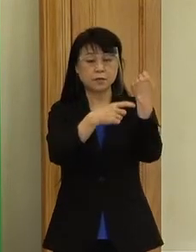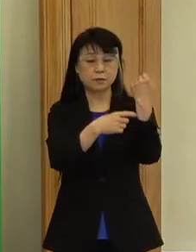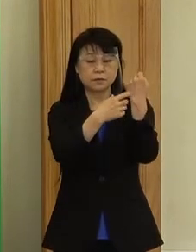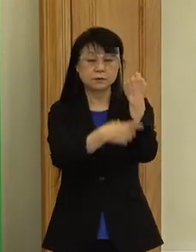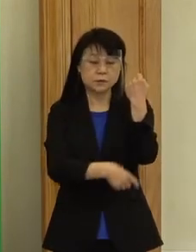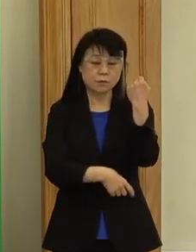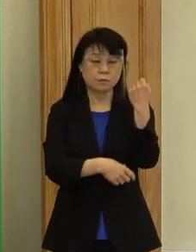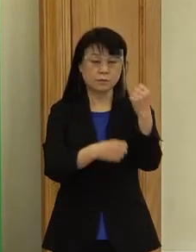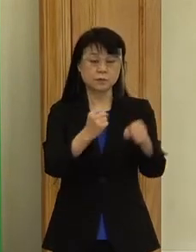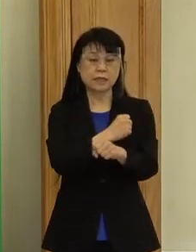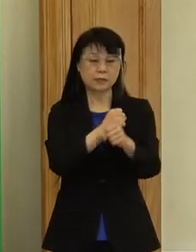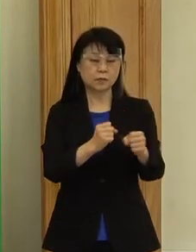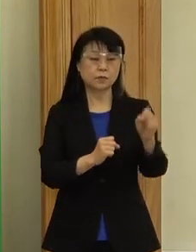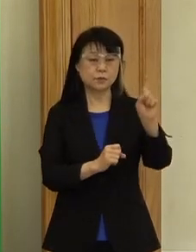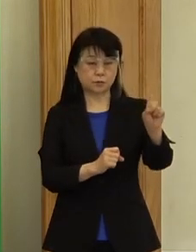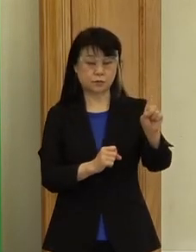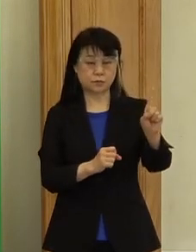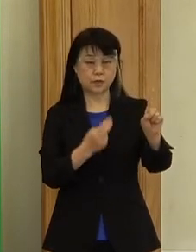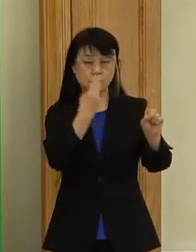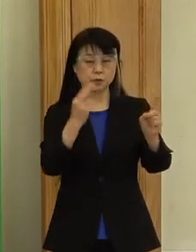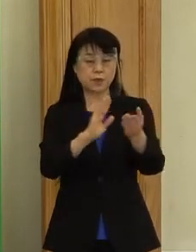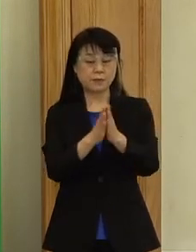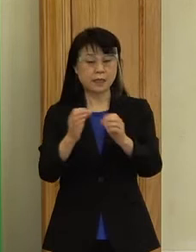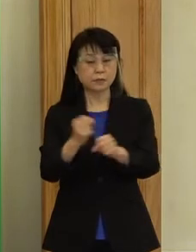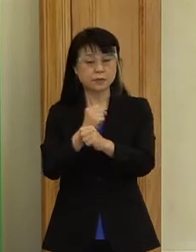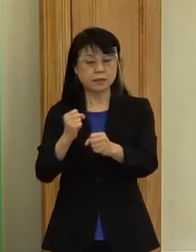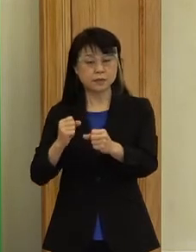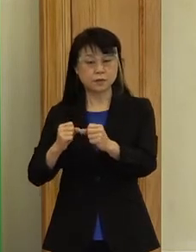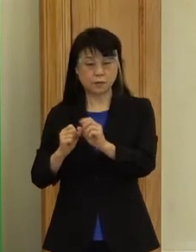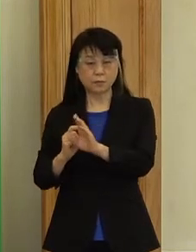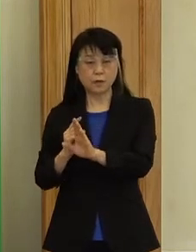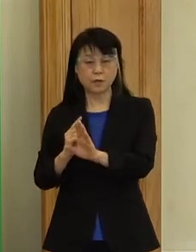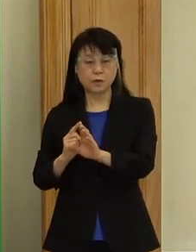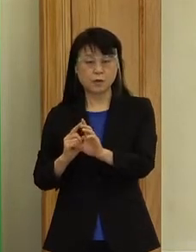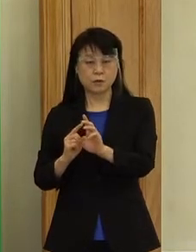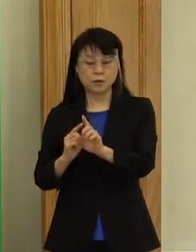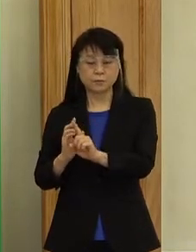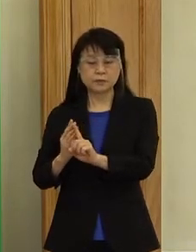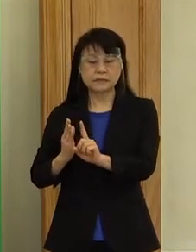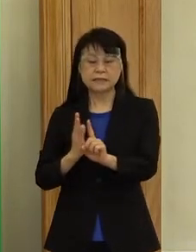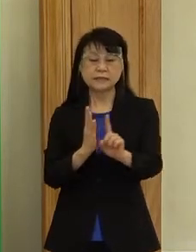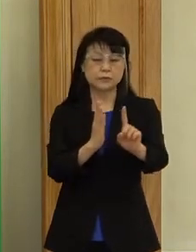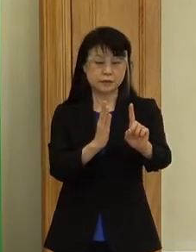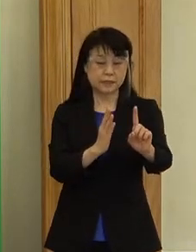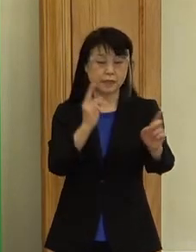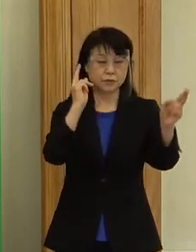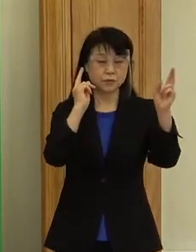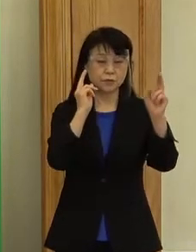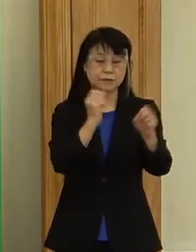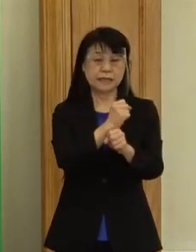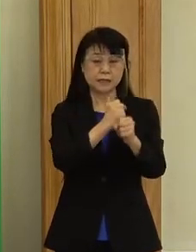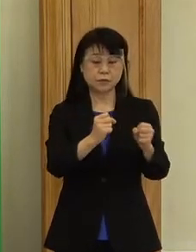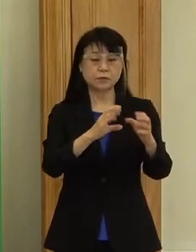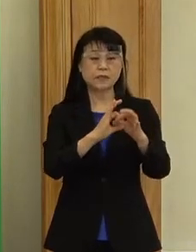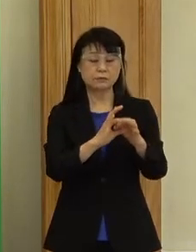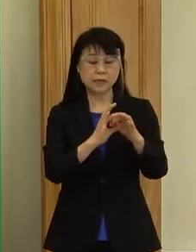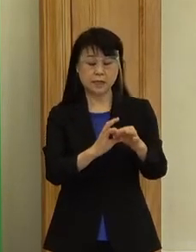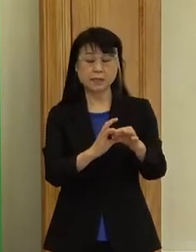し、これからもそれを期待される産業ですので、やはりさまざまな施策